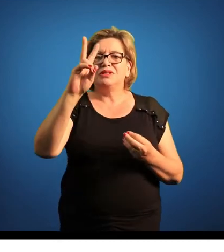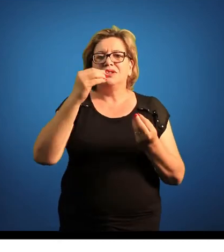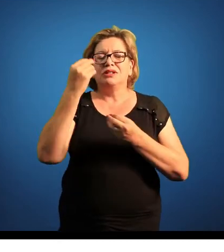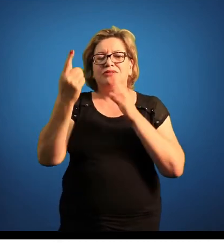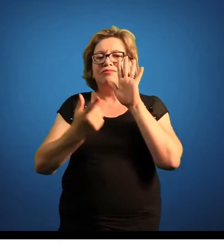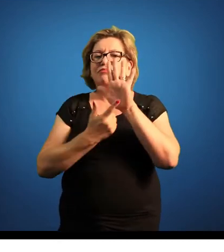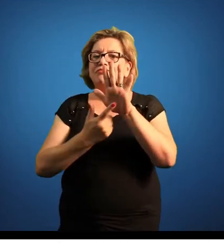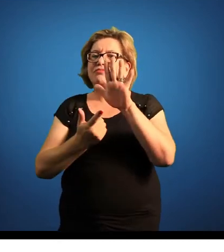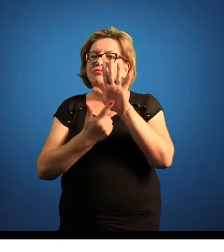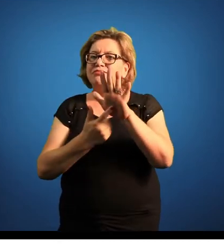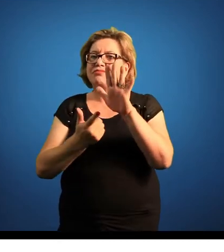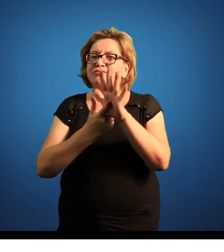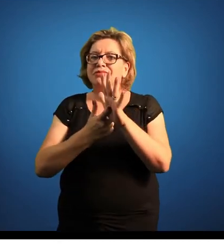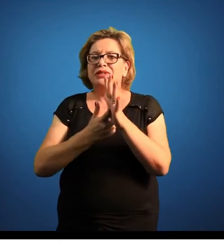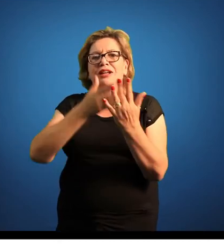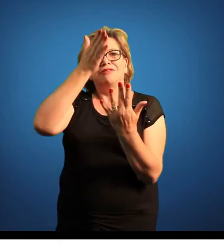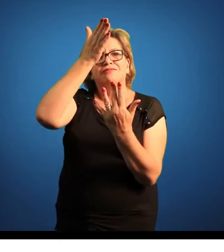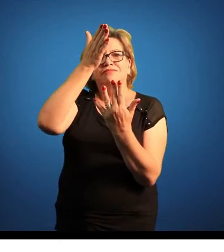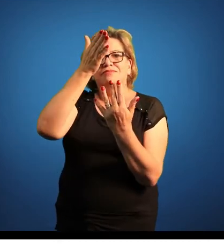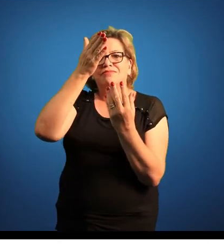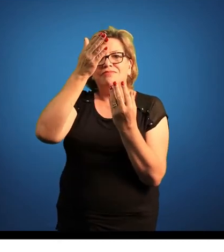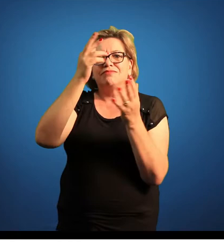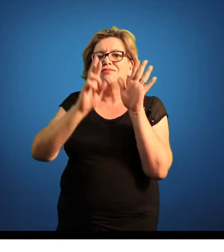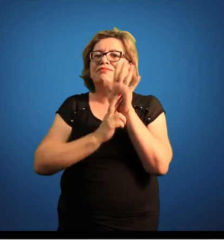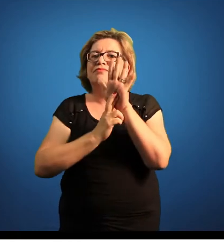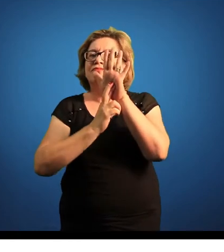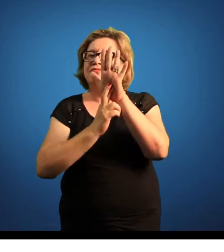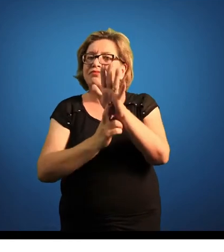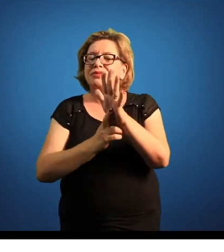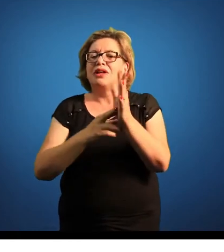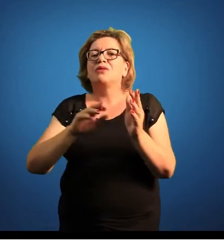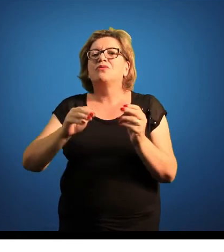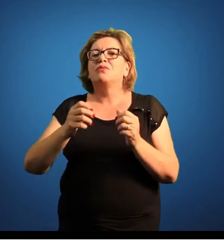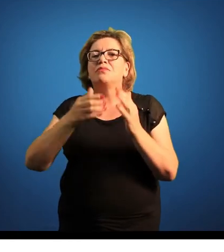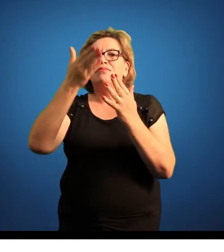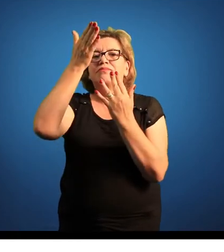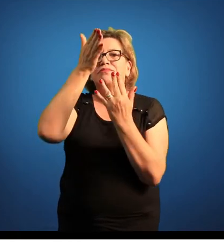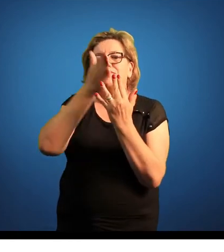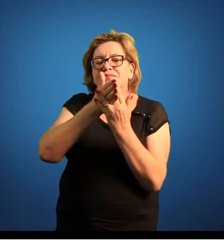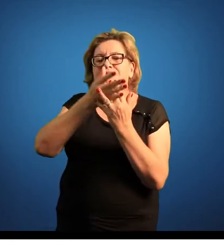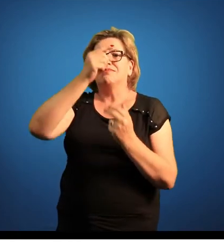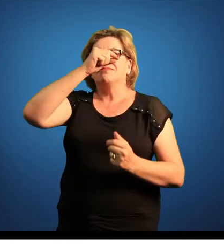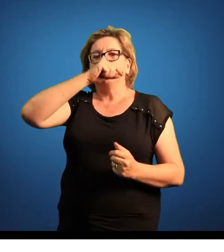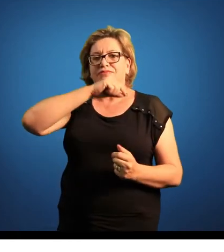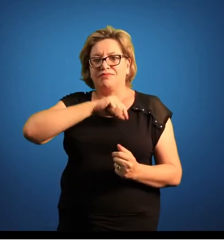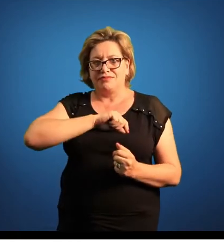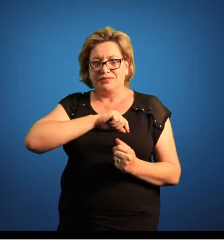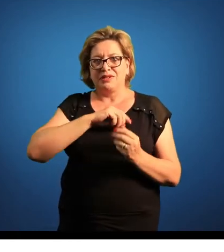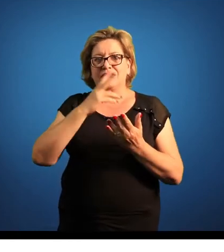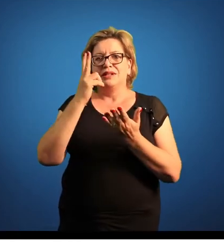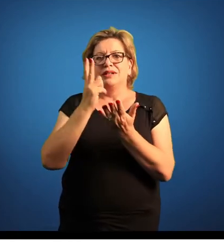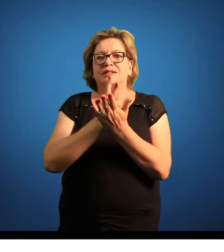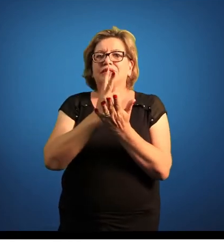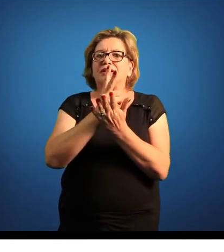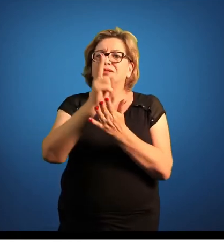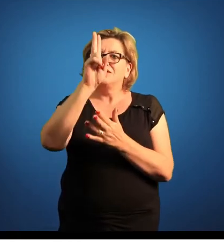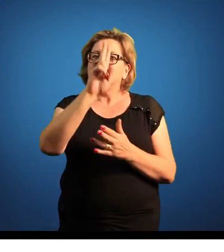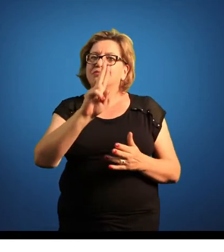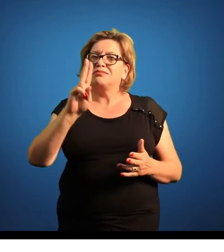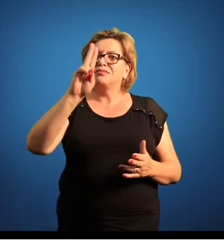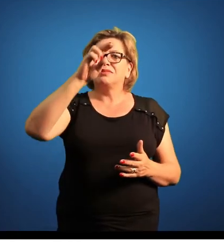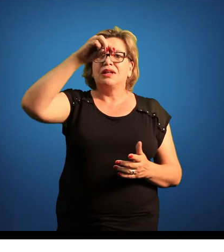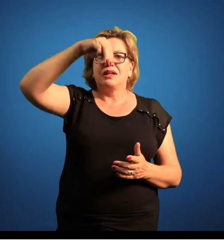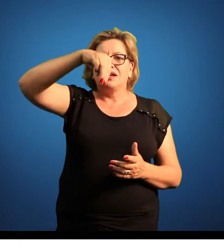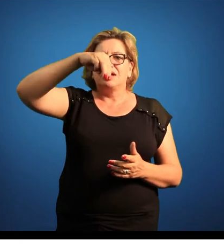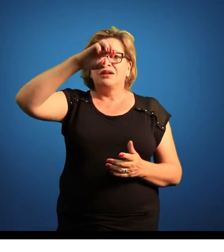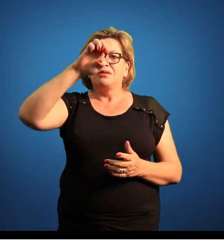vai representar esse setor, qual é lá o salário. A medida mais comum de todas que a gente ouve é a média.